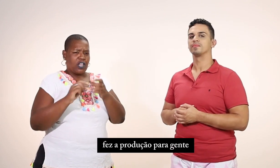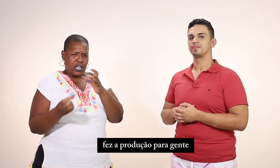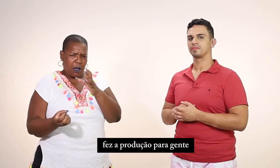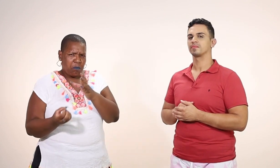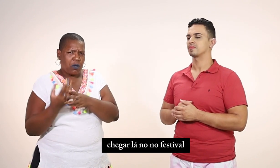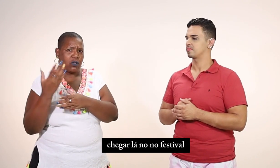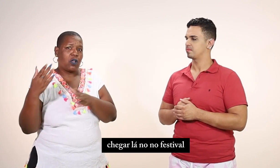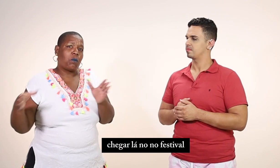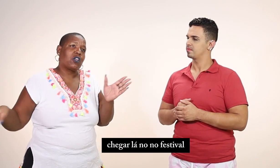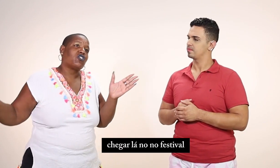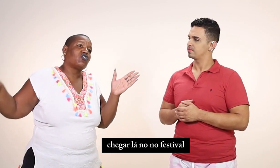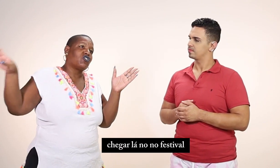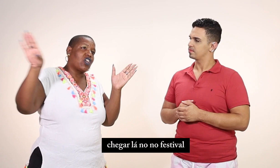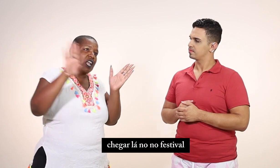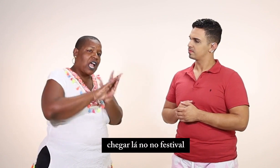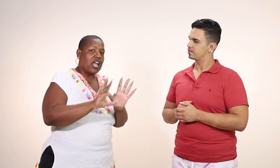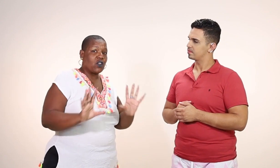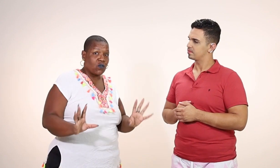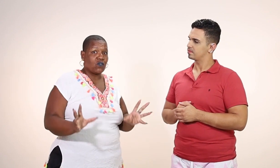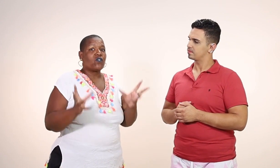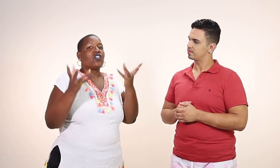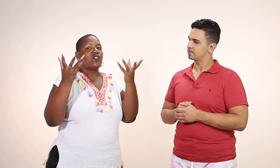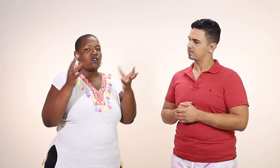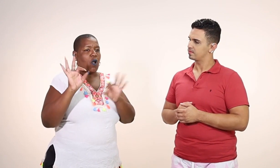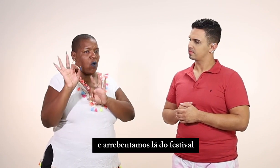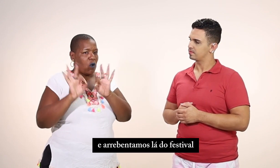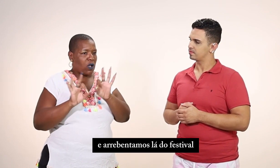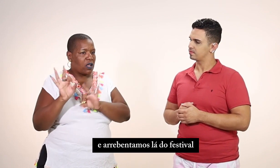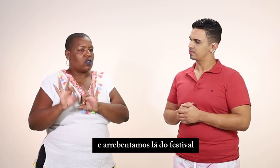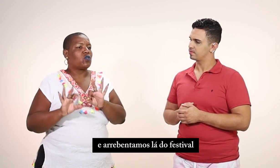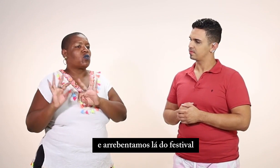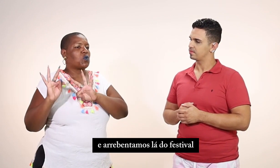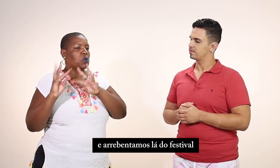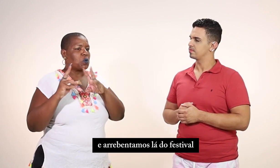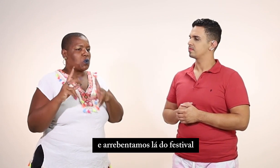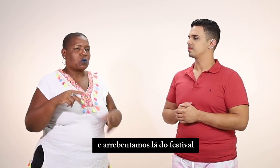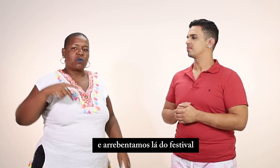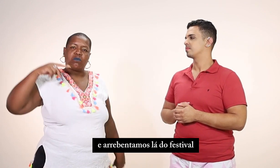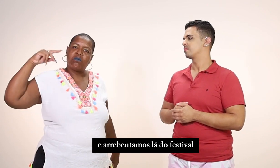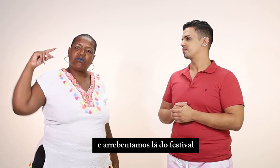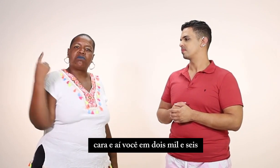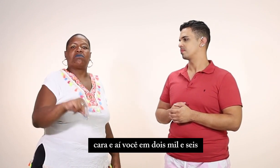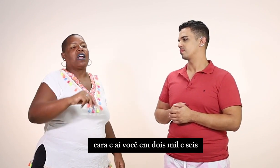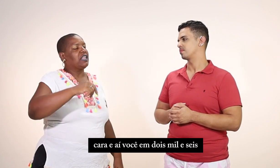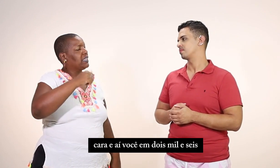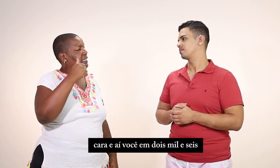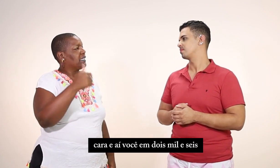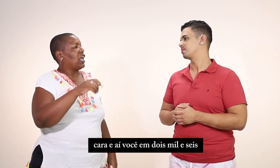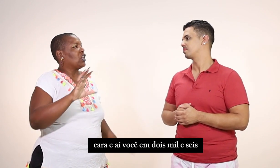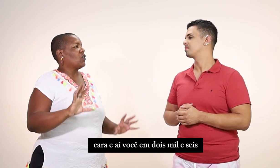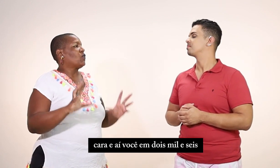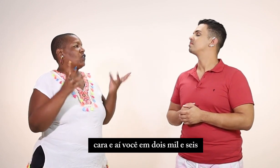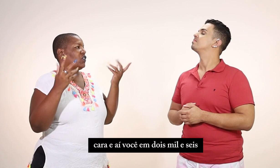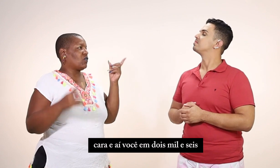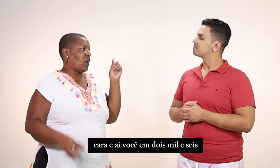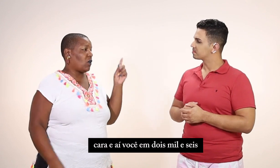gente chegar lá no festival e arrebentamos lá no festival, cara. E aí você, em